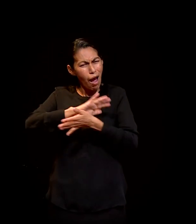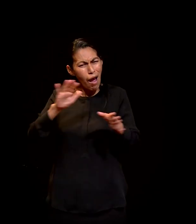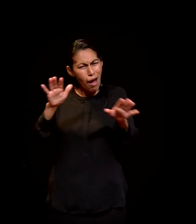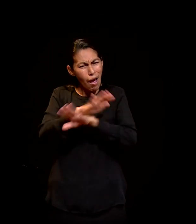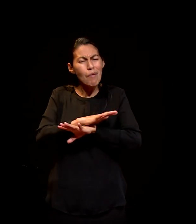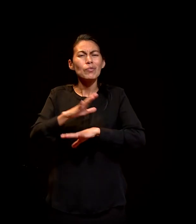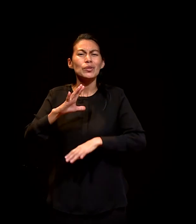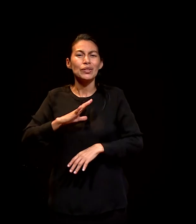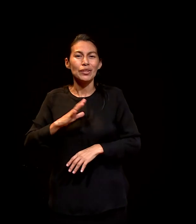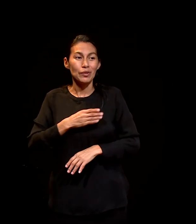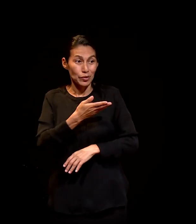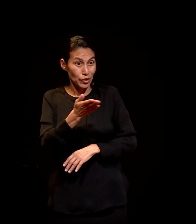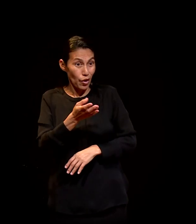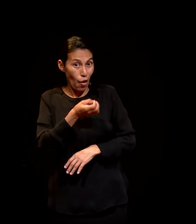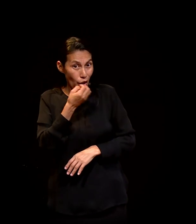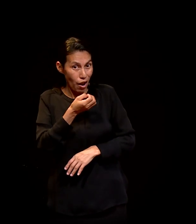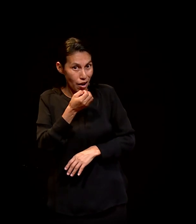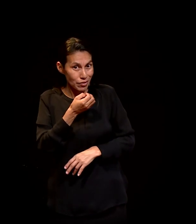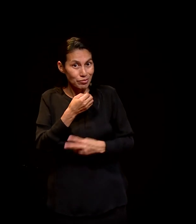quien quiero hablar